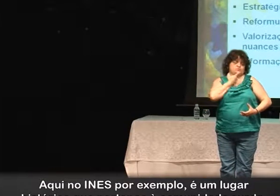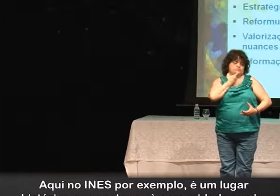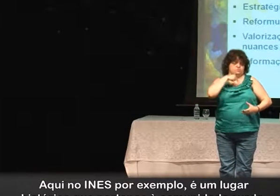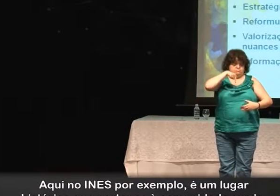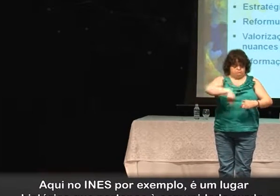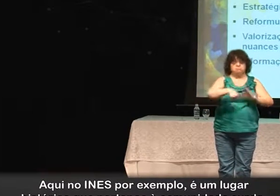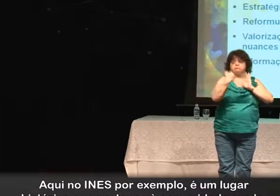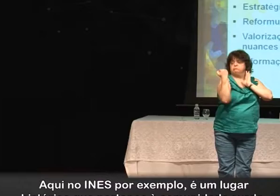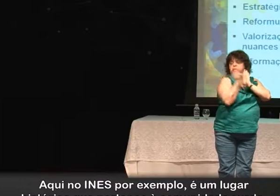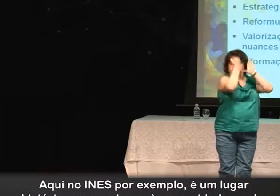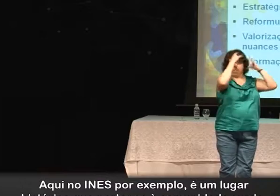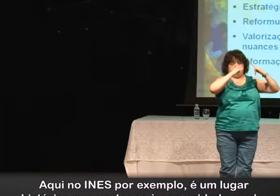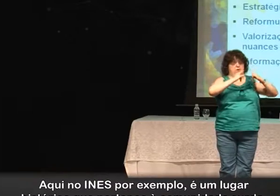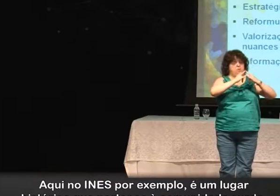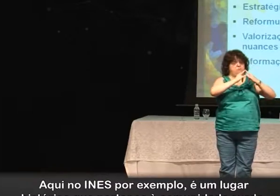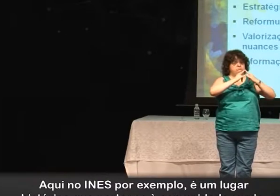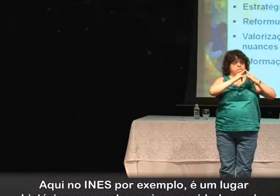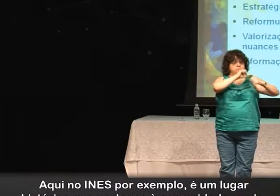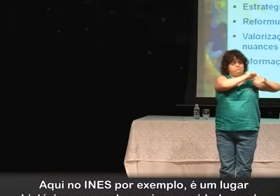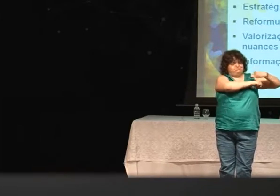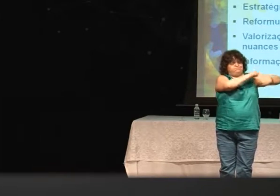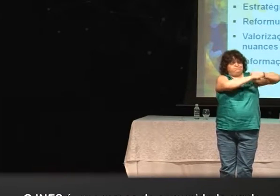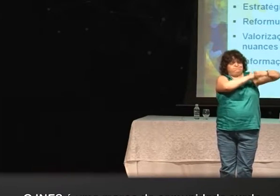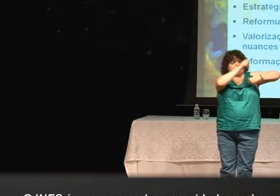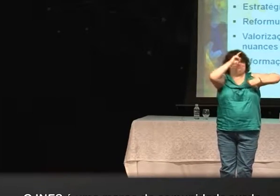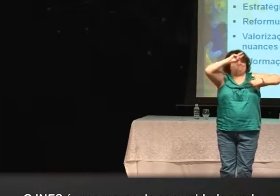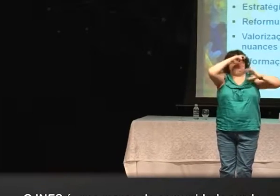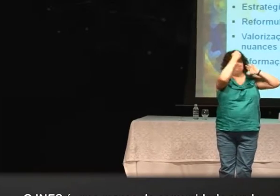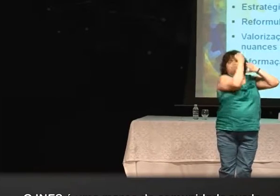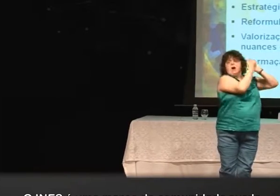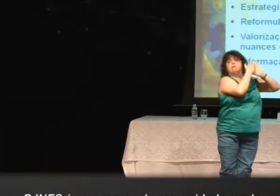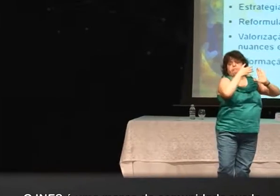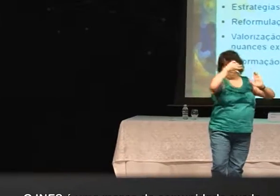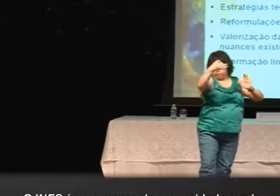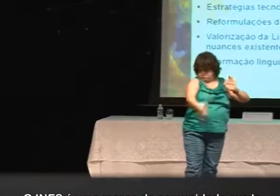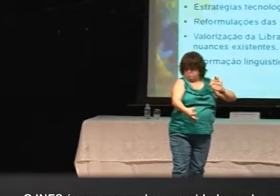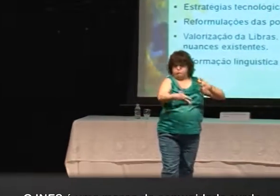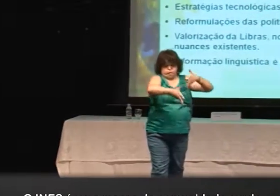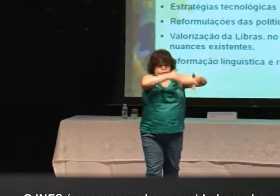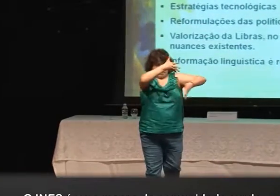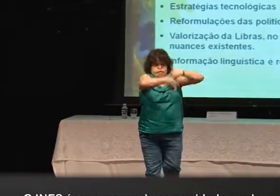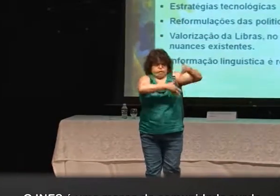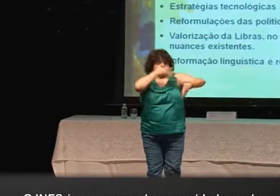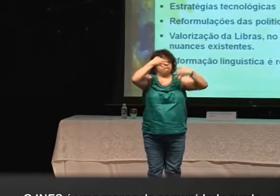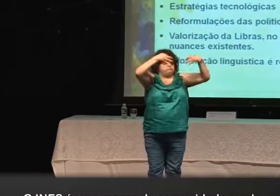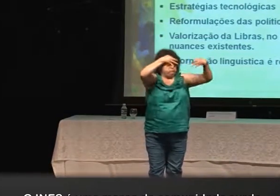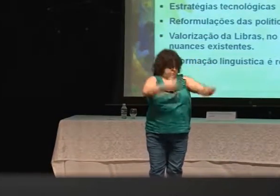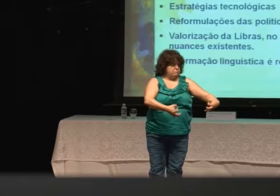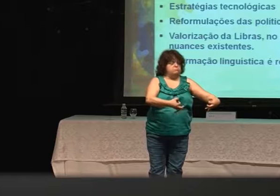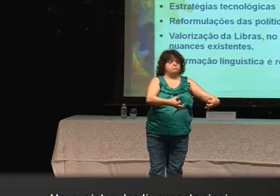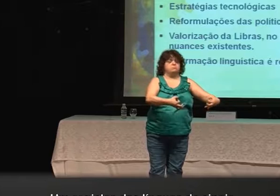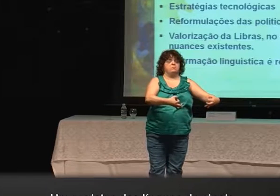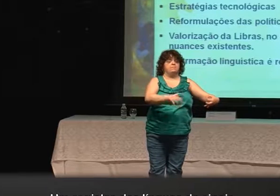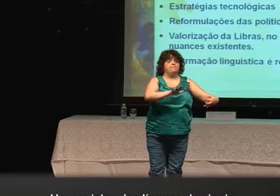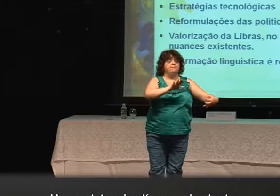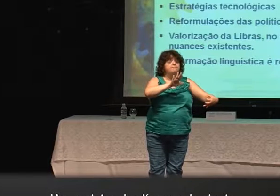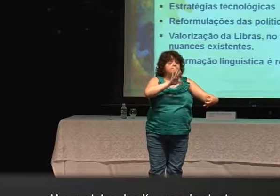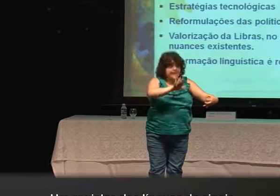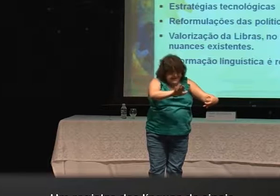histórico que pertence à comunidade surda. O INES é uma marca da comunidade surda. Um registro das línguas